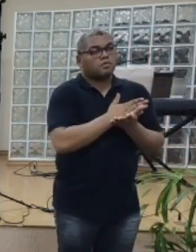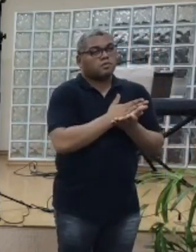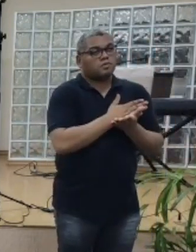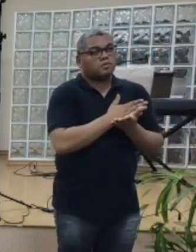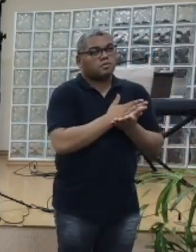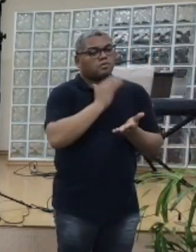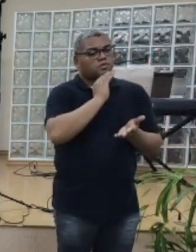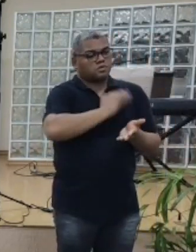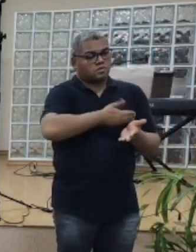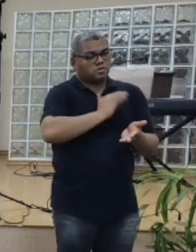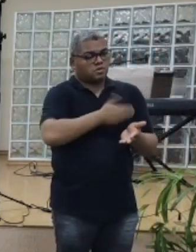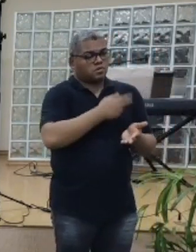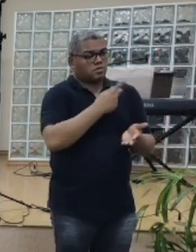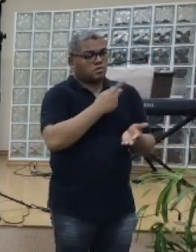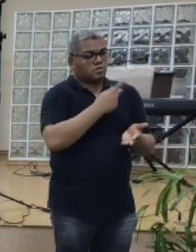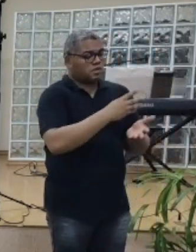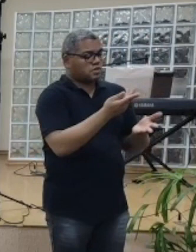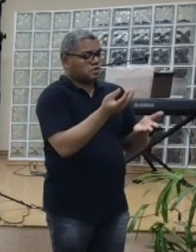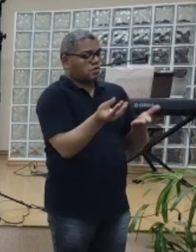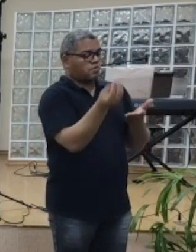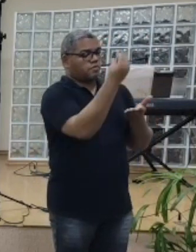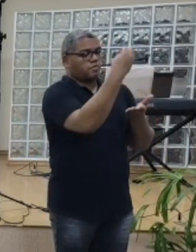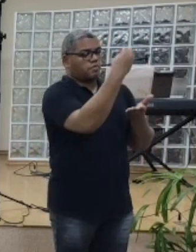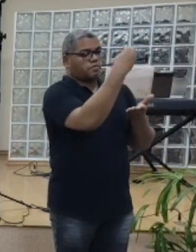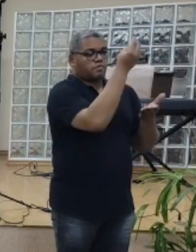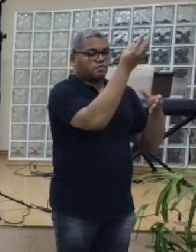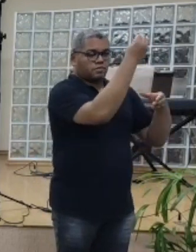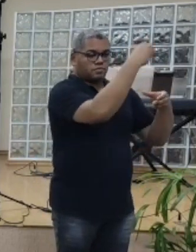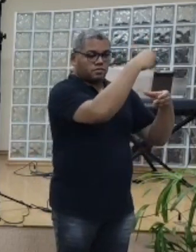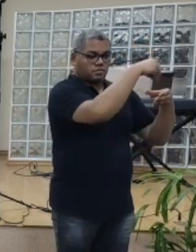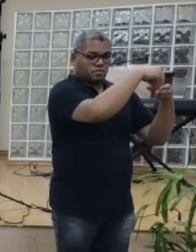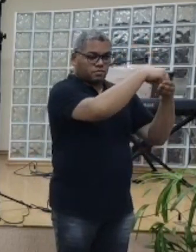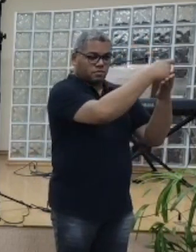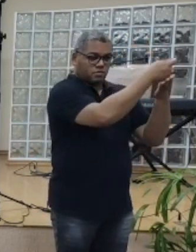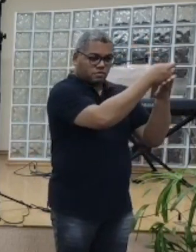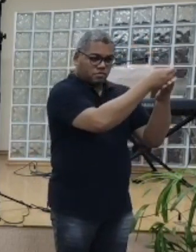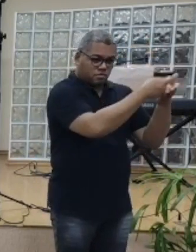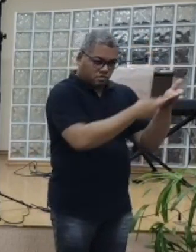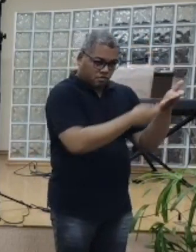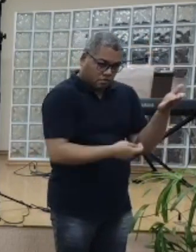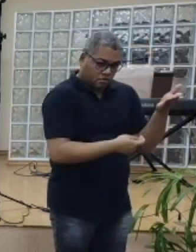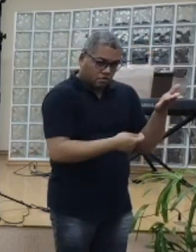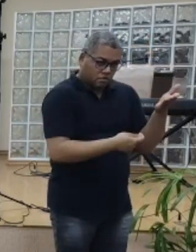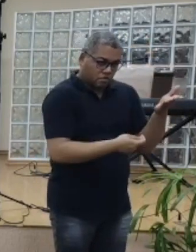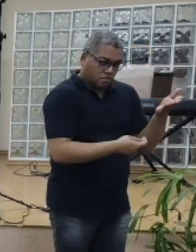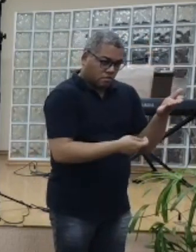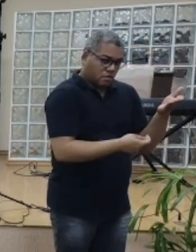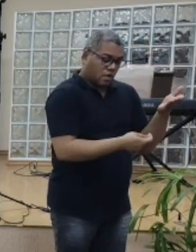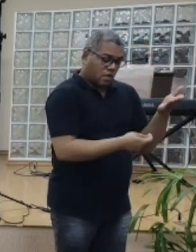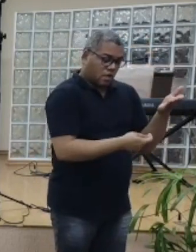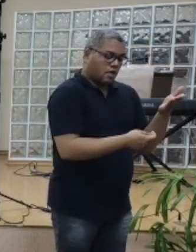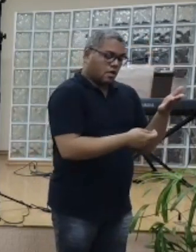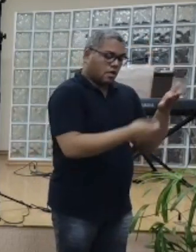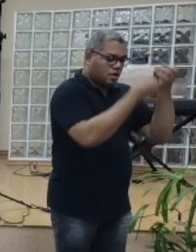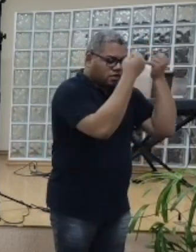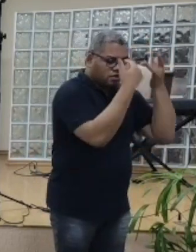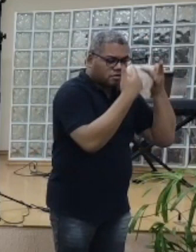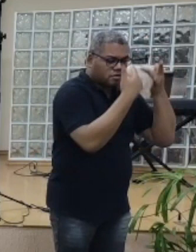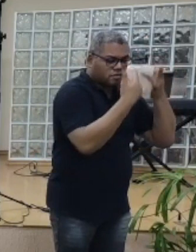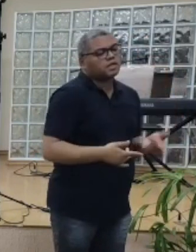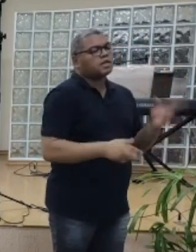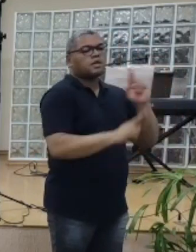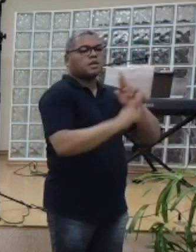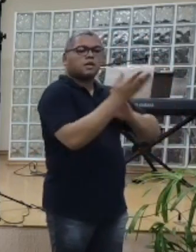seu coração e mostrar qual era a sua relação real com esses crentes. E